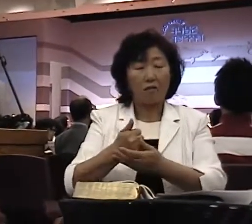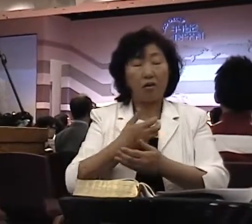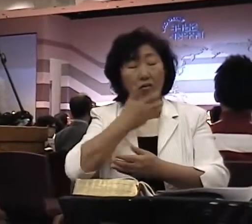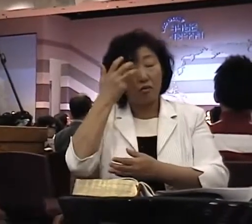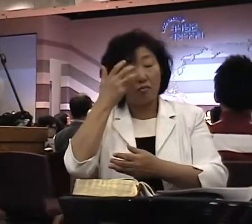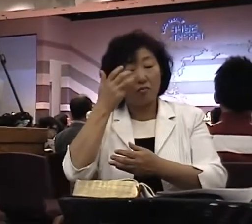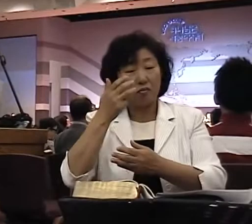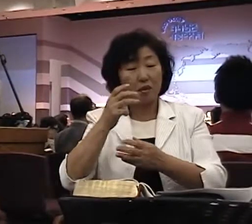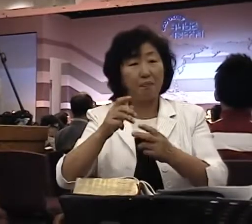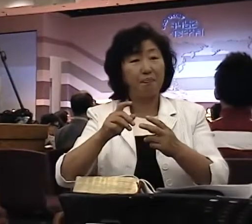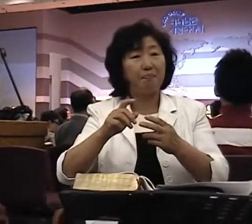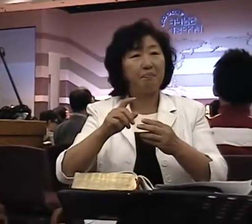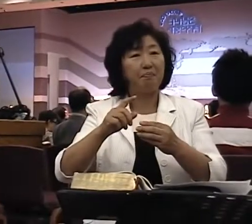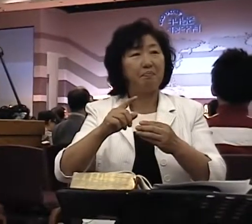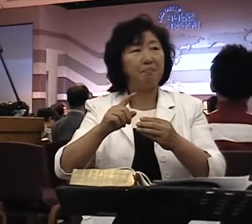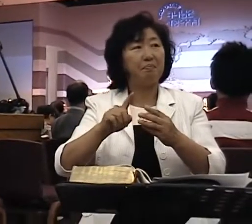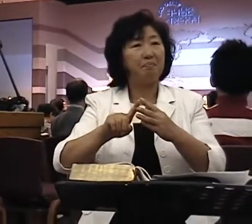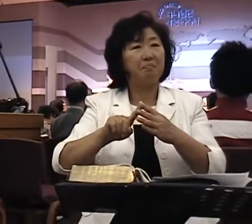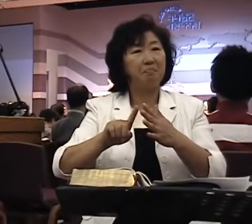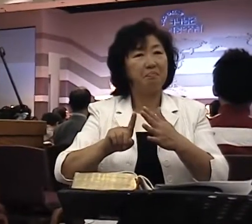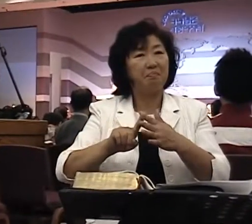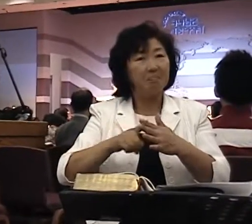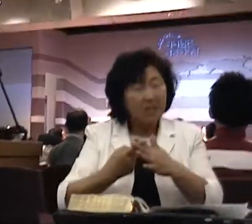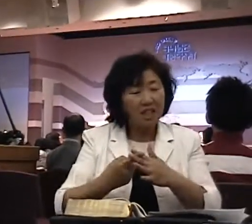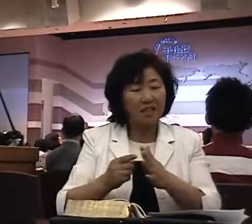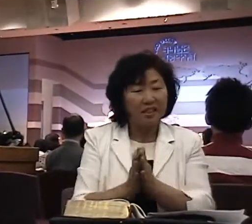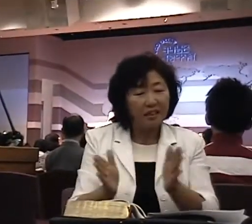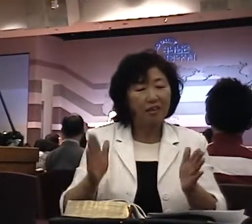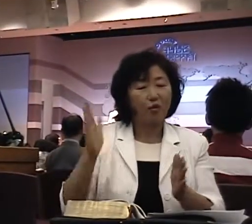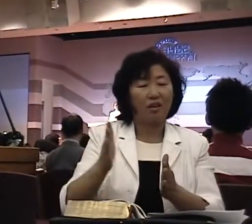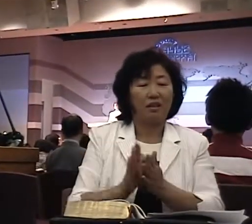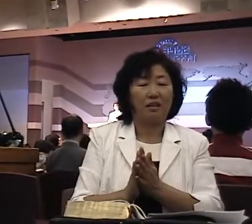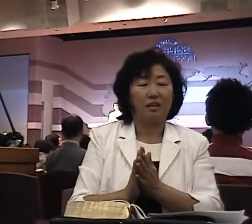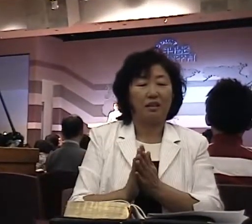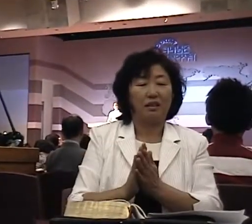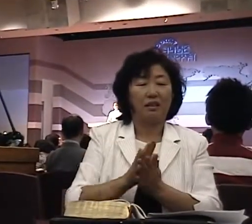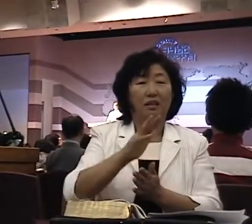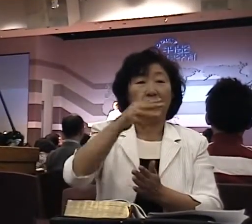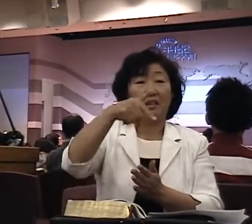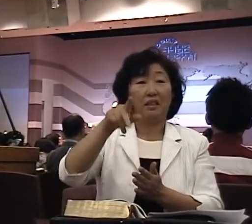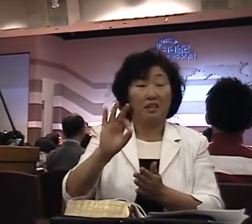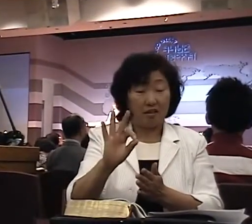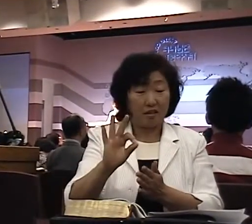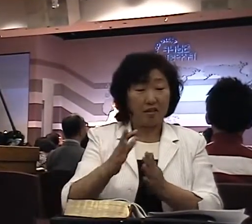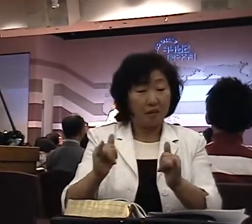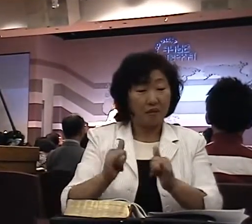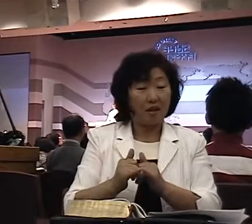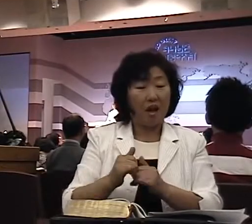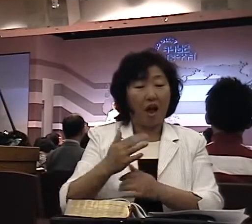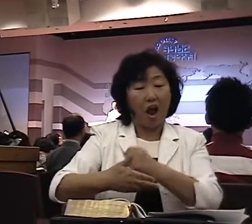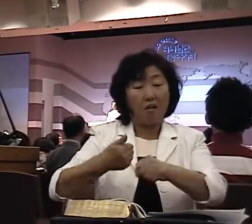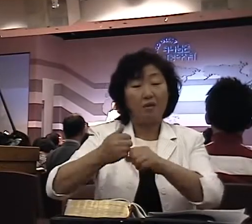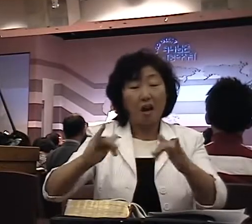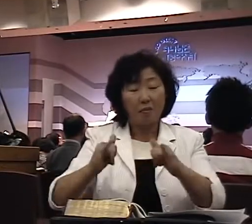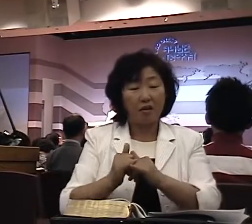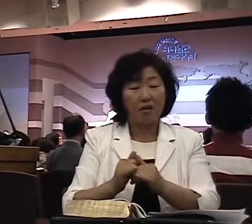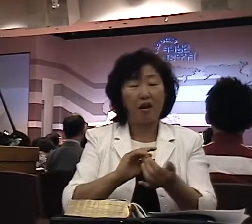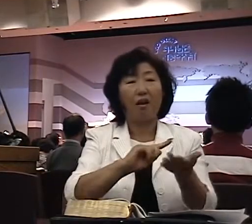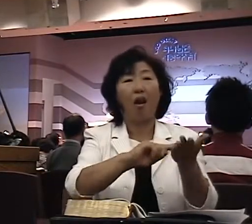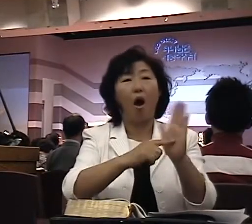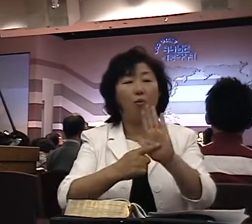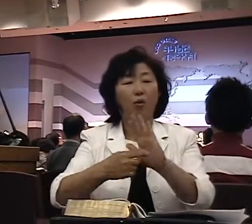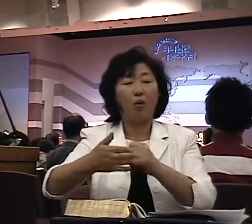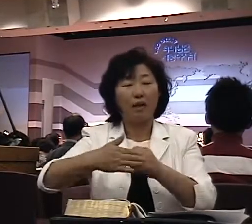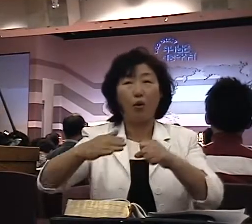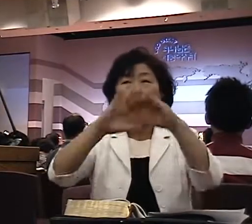담겨져 있는 창세기를 보면은 하나님의 사람들이 등장하고 있습니다. 하나님의 사람들이 나옴으로 인하여서